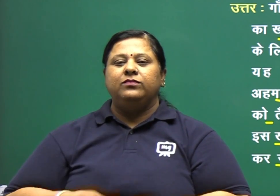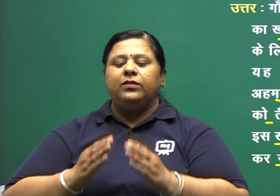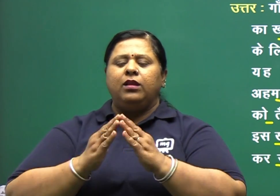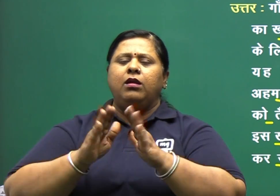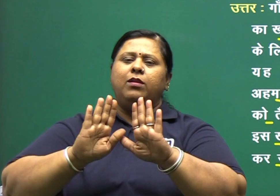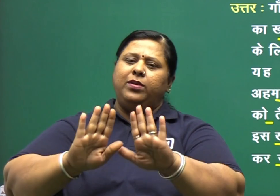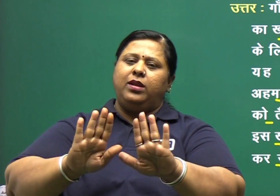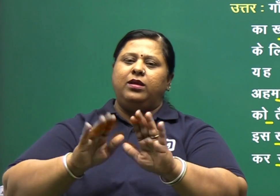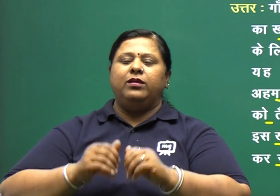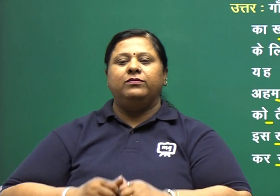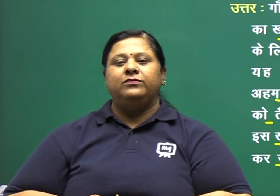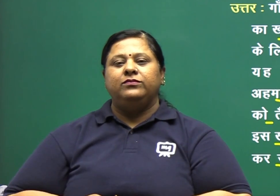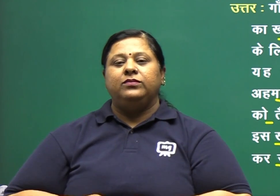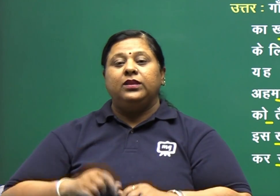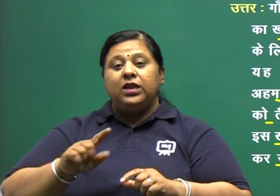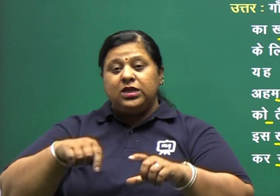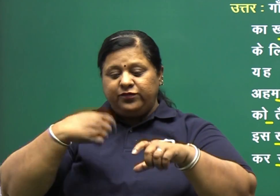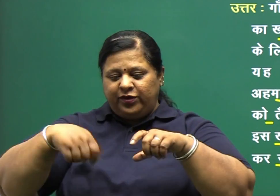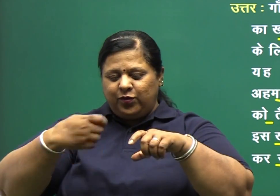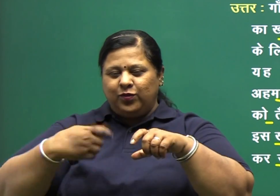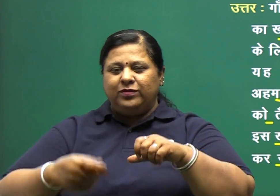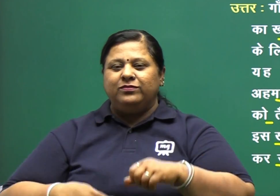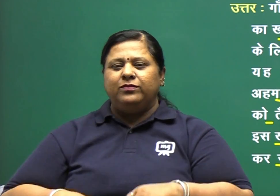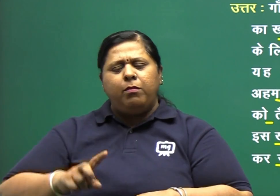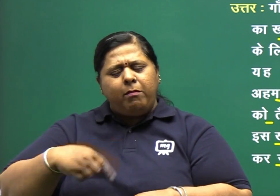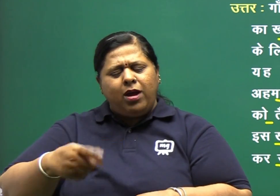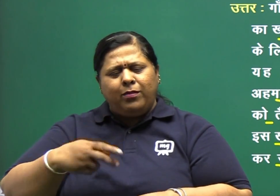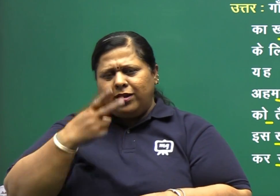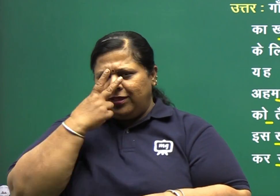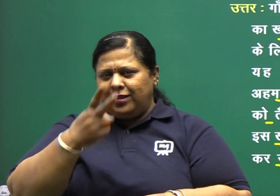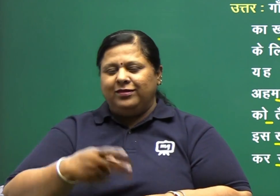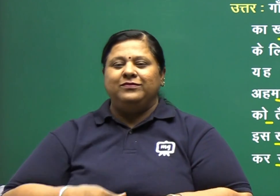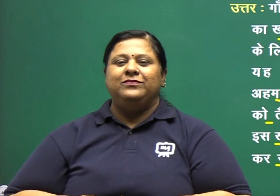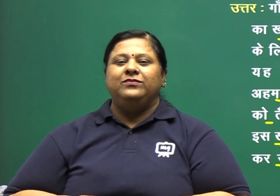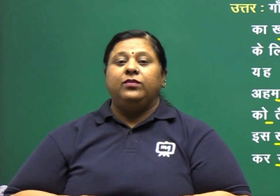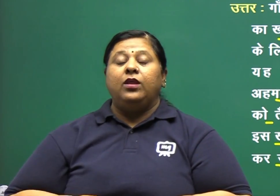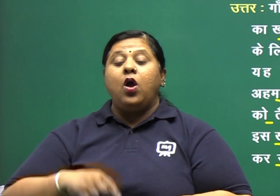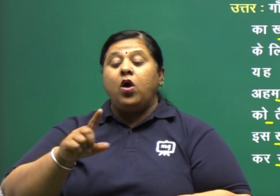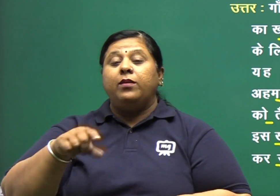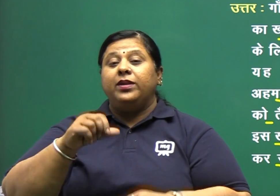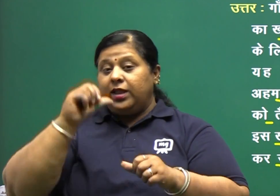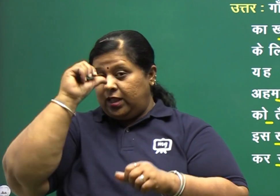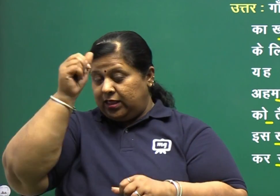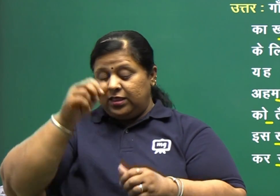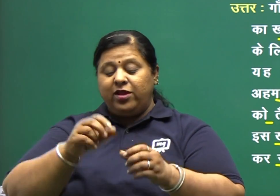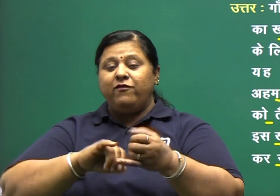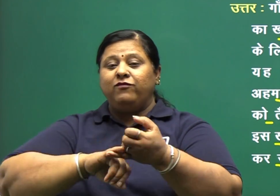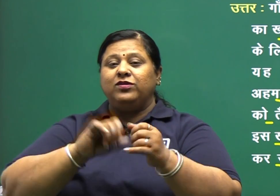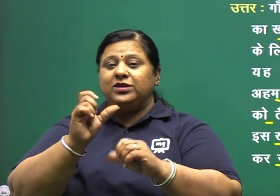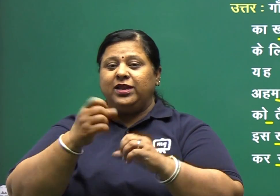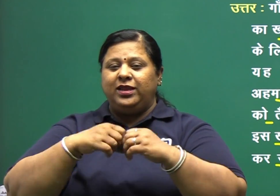लोग घर पर रहकर इस वीडियो को बार बार देखें और अपने हिंदी विषय की